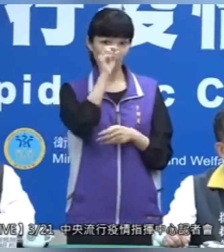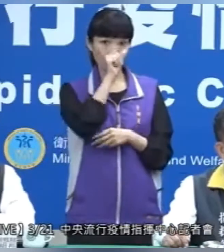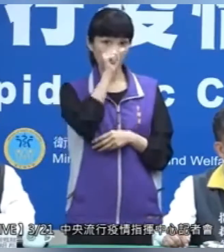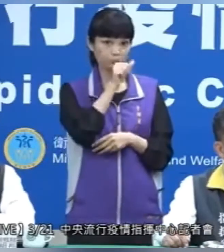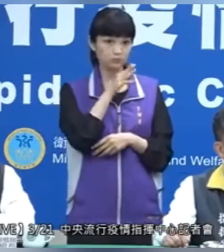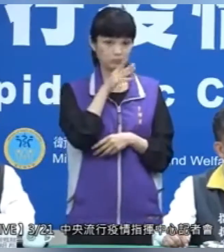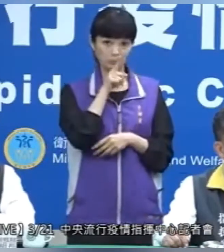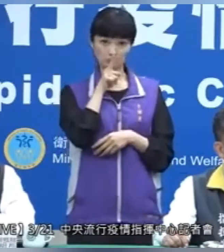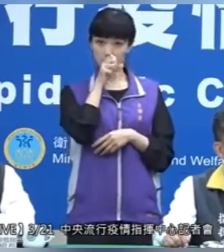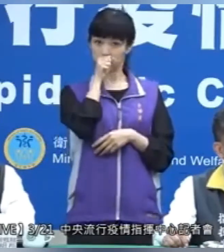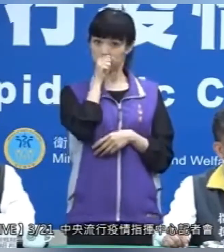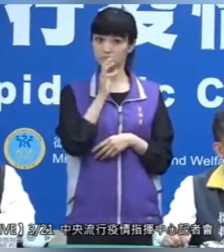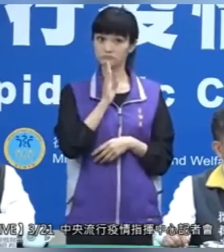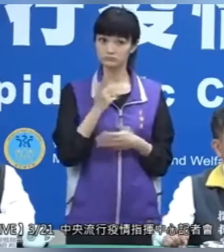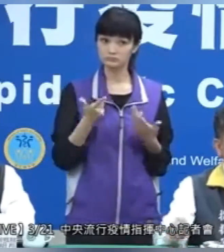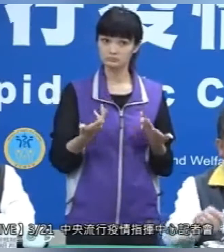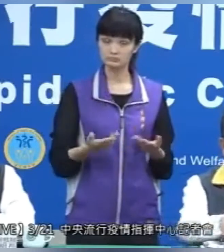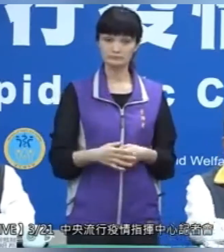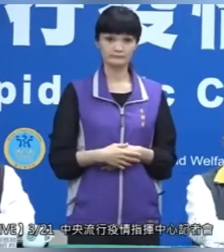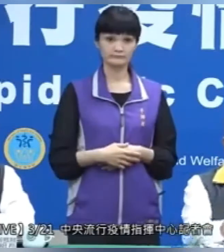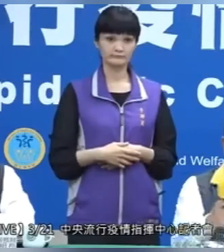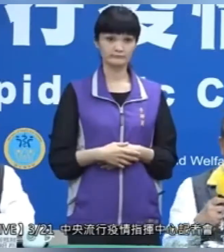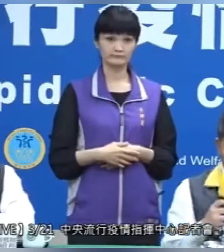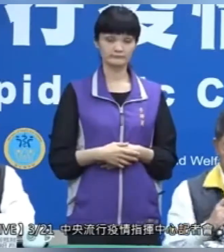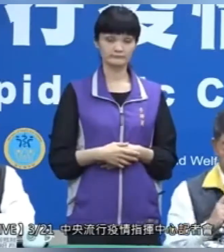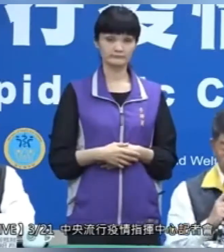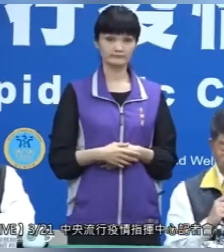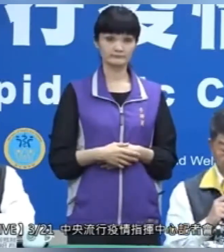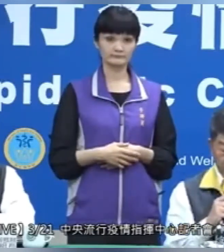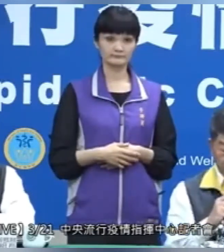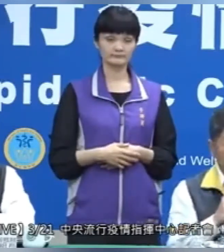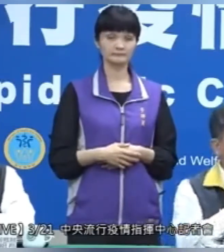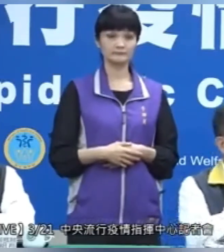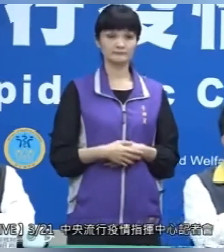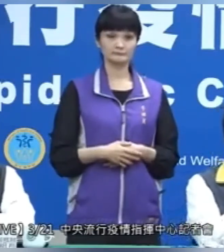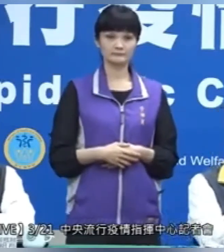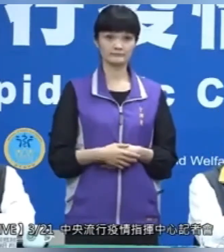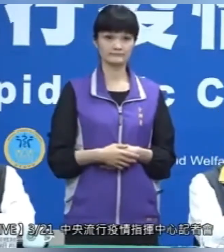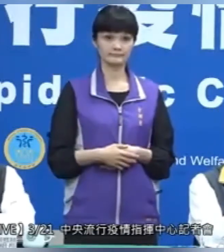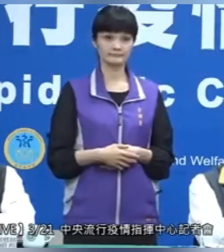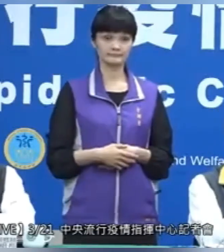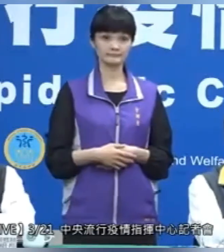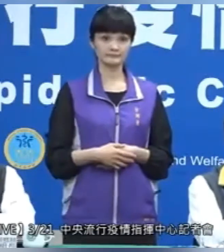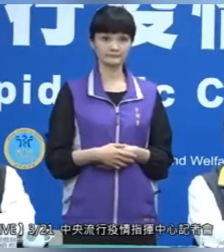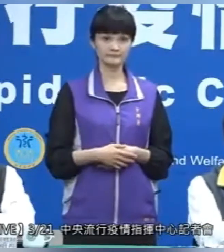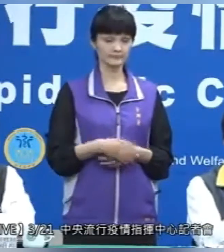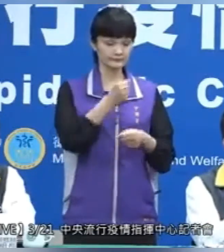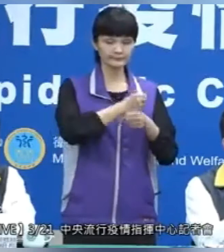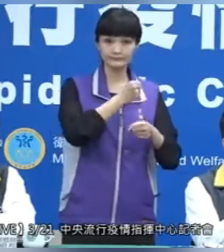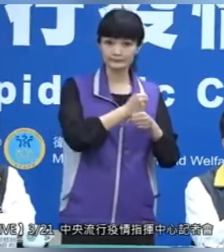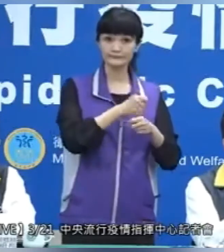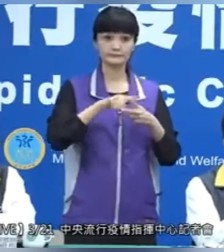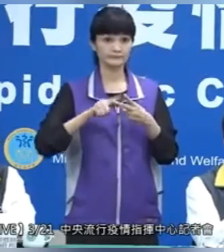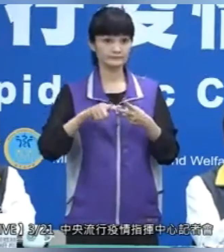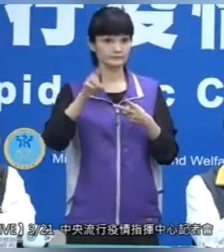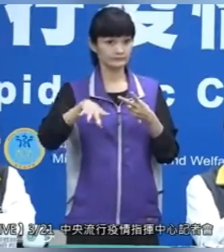多所保留吗？可以讲一下这部分吗？谢谢。 因为我们再倒过来讲好了哈，那个职业跟地点，其